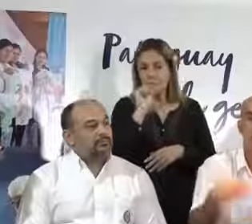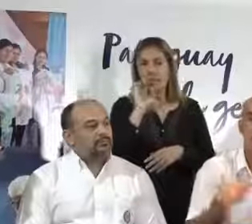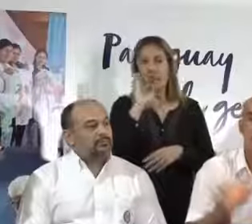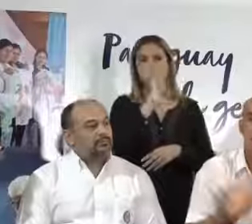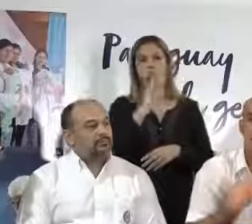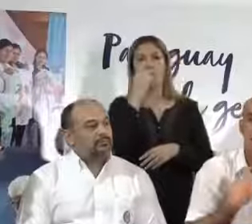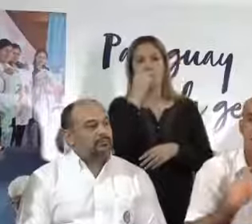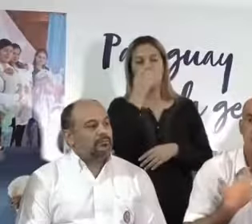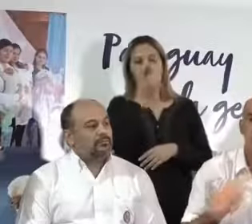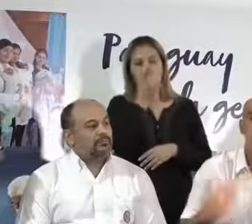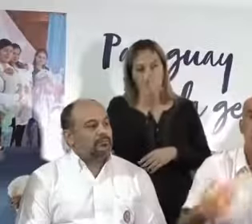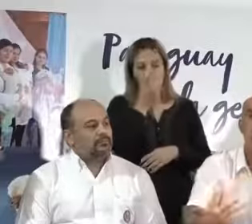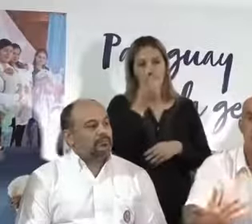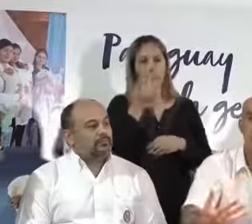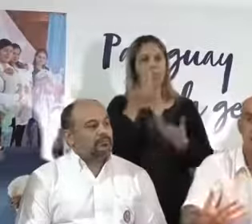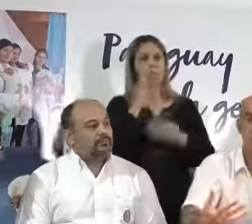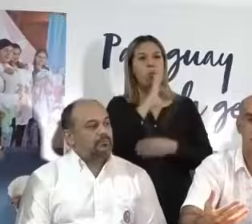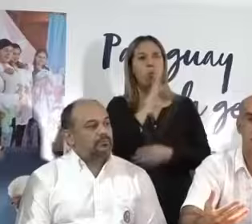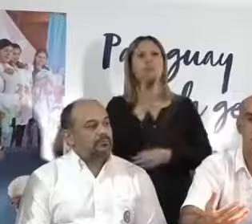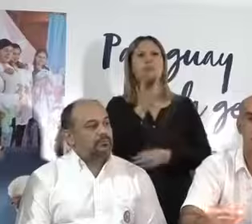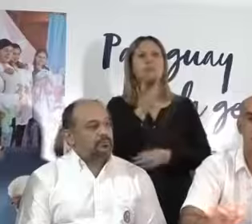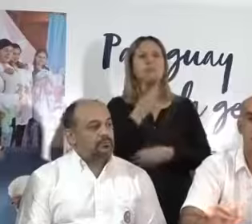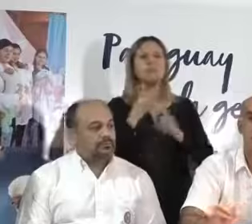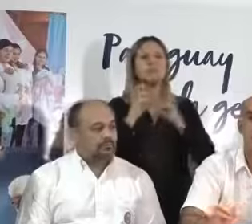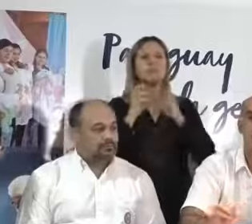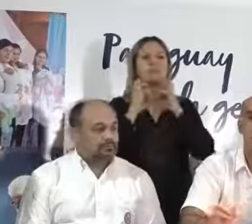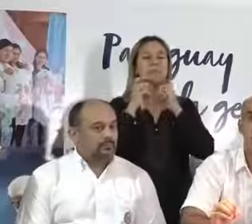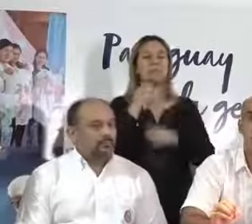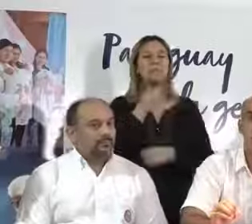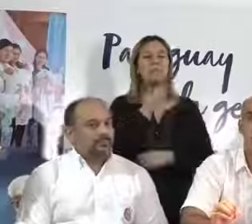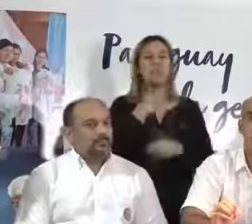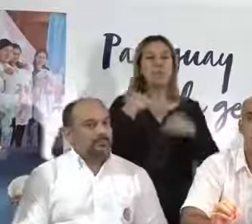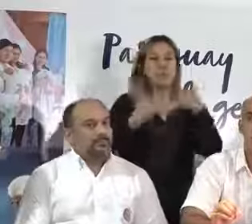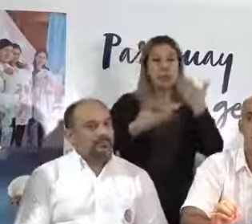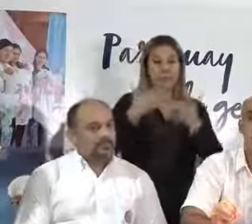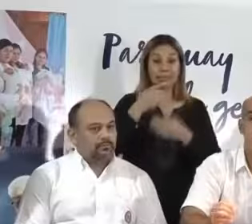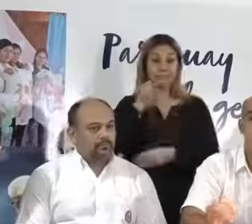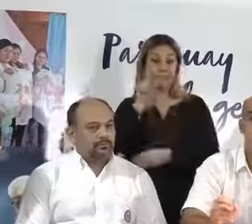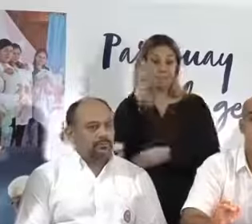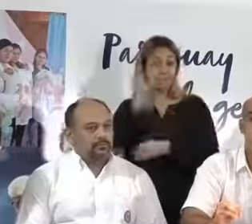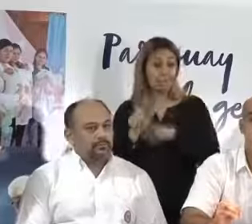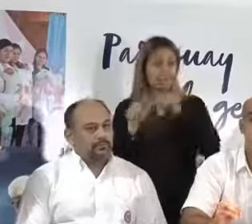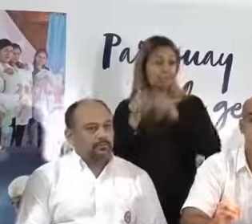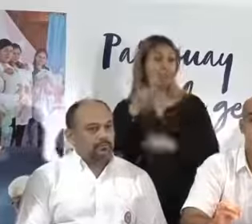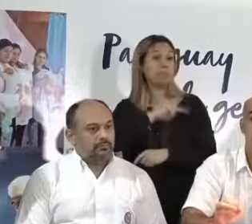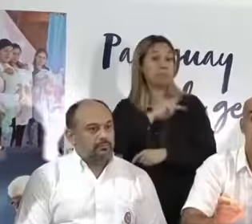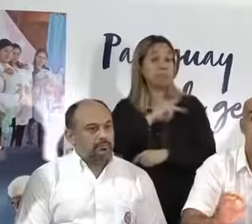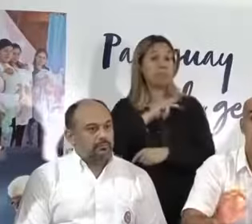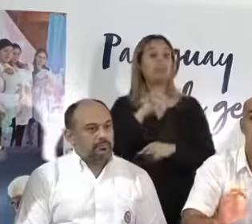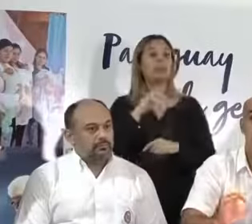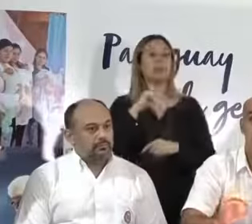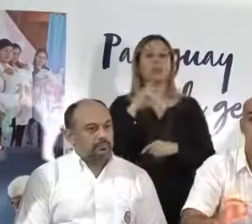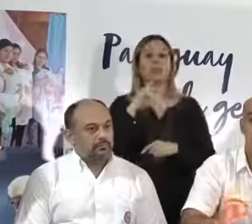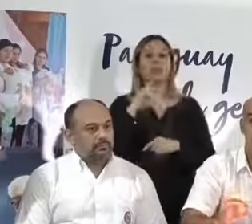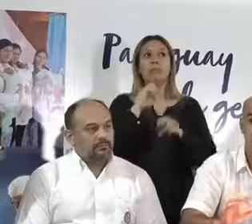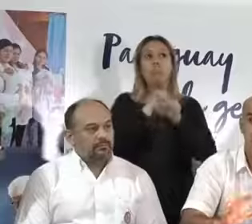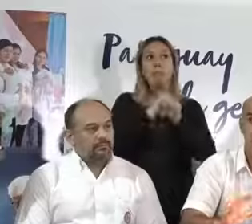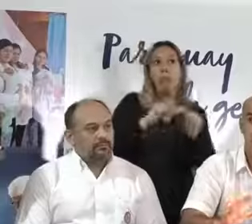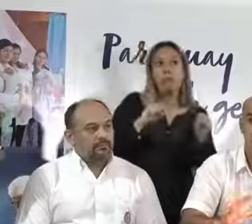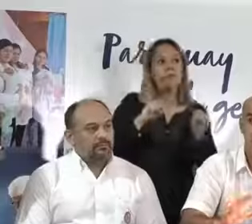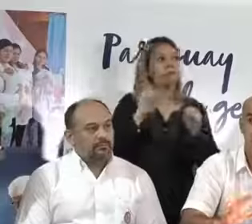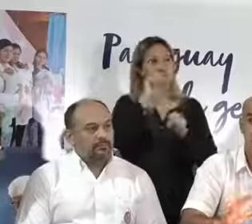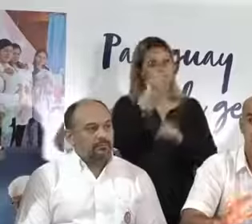congestión nasal, la picazón de garganta, por ejemplo. Ese tipo de personas no solamente puede, sino que es recomendable